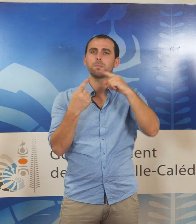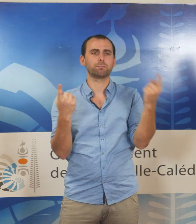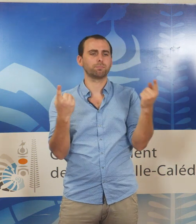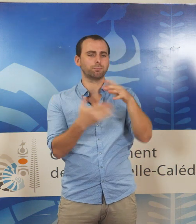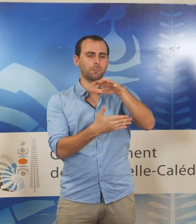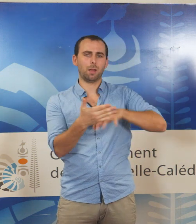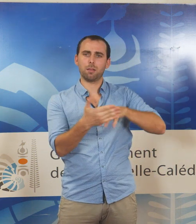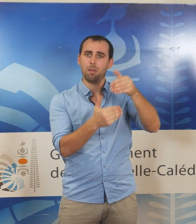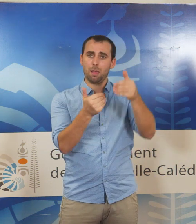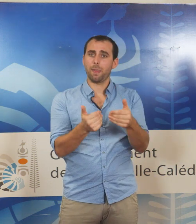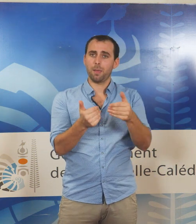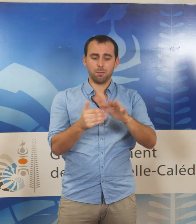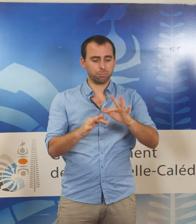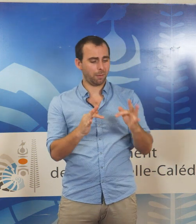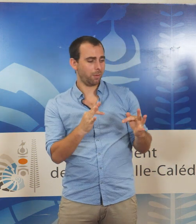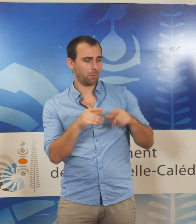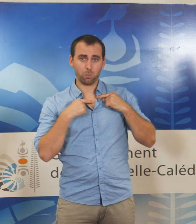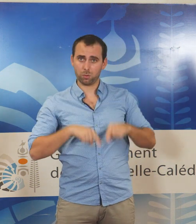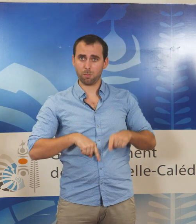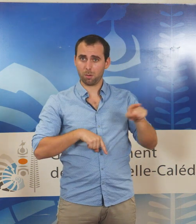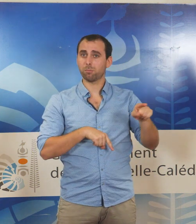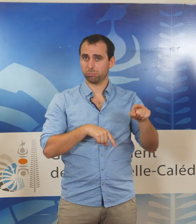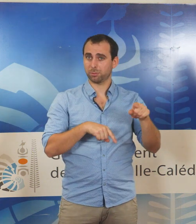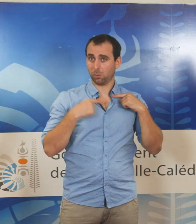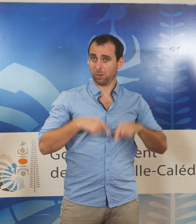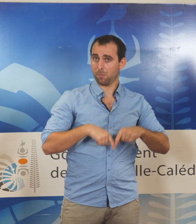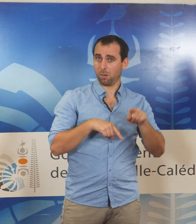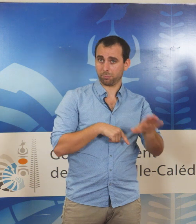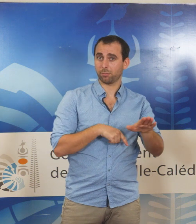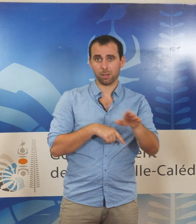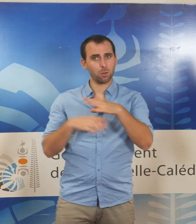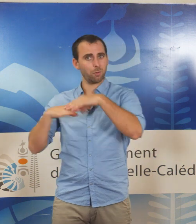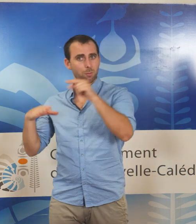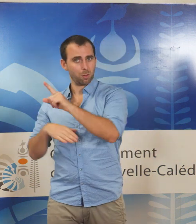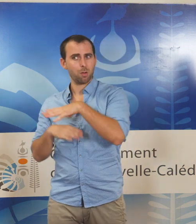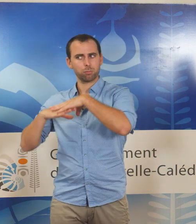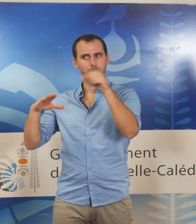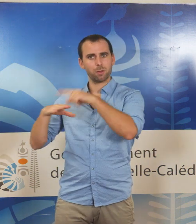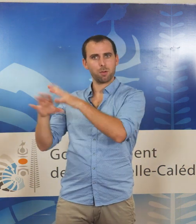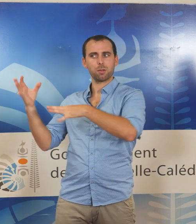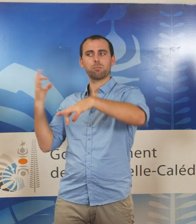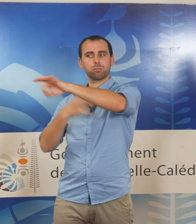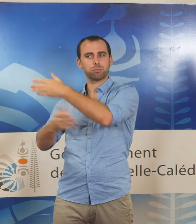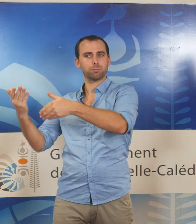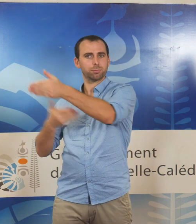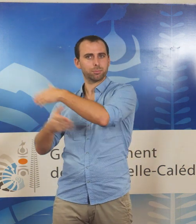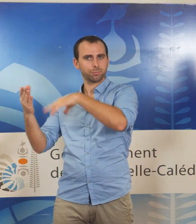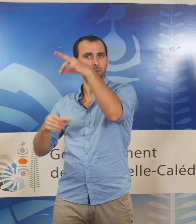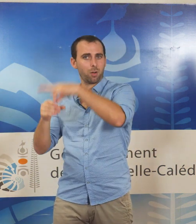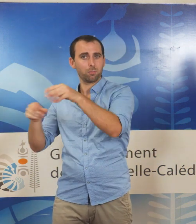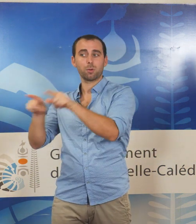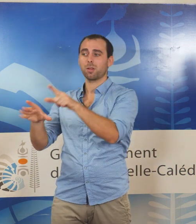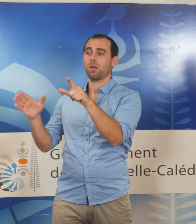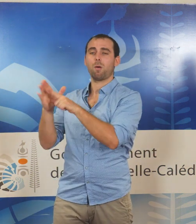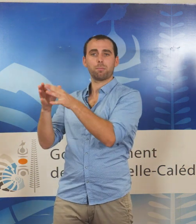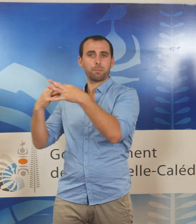arrêté du gouvernement et pas du Congrès. Le Congrès vote des délibérations et des lois du pays. Dans le débat qu'il y a pu avoir sur la